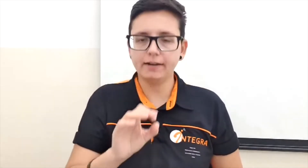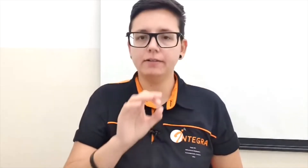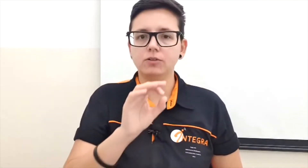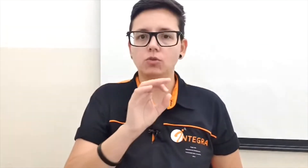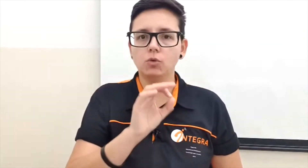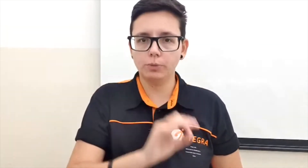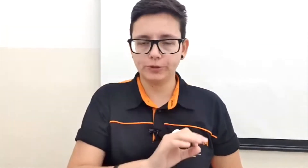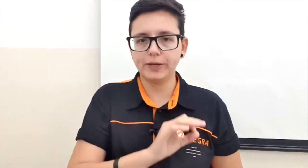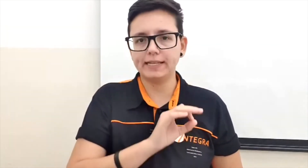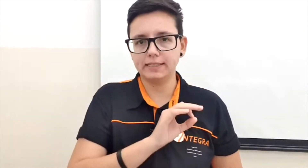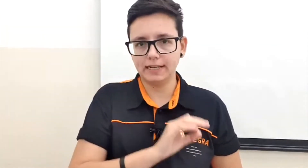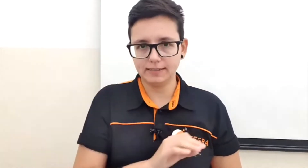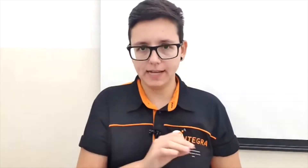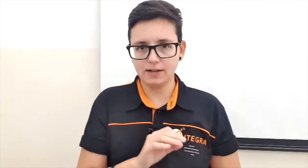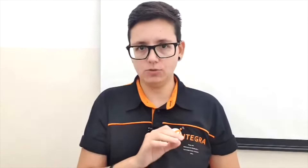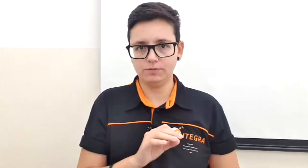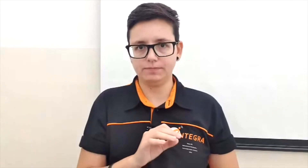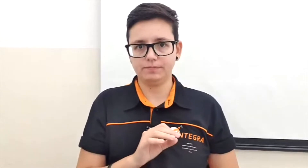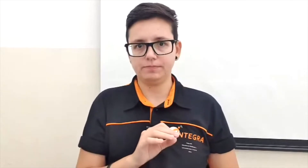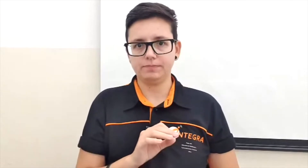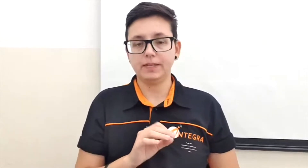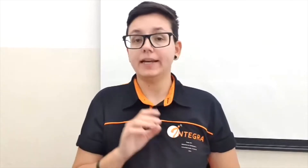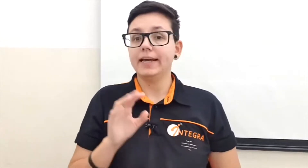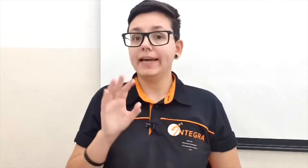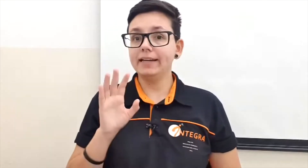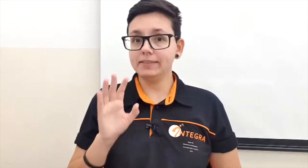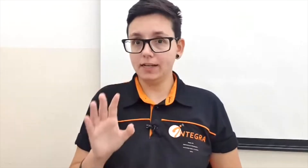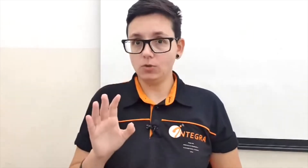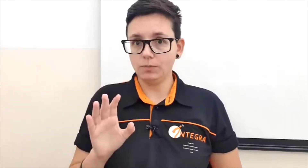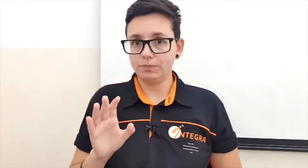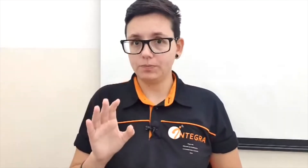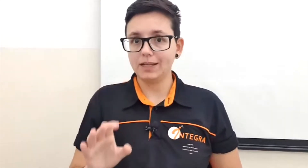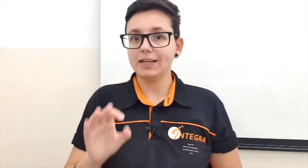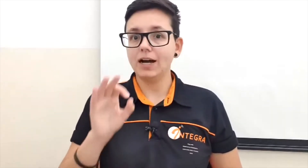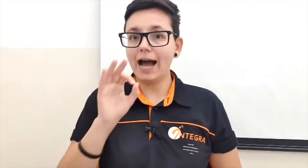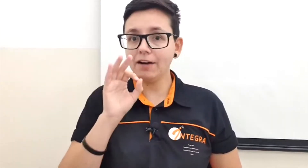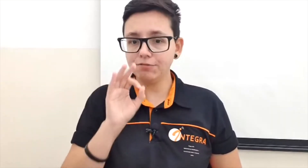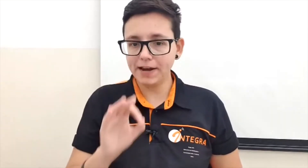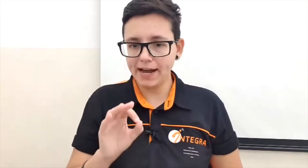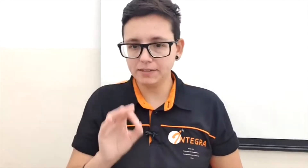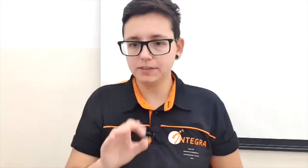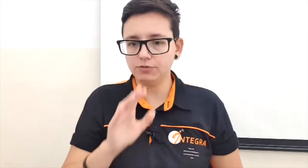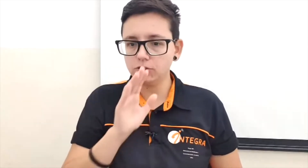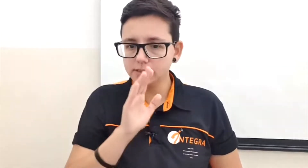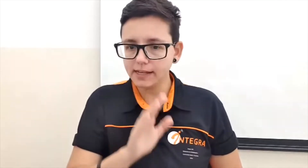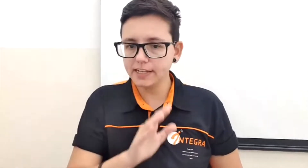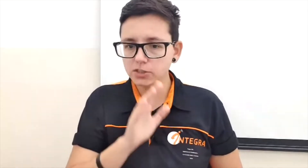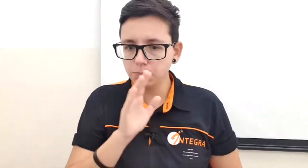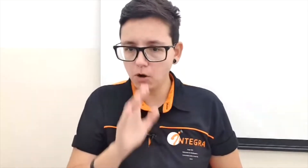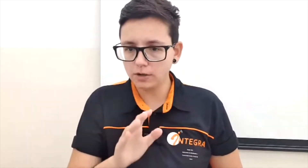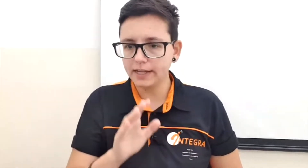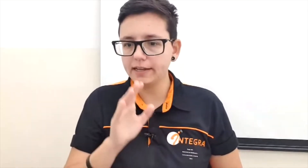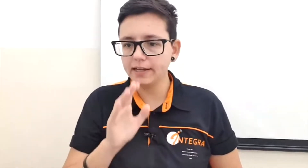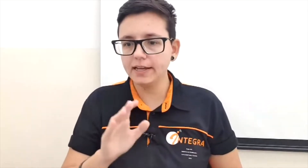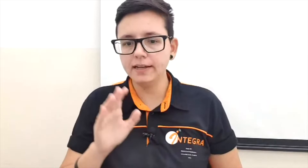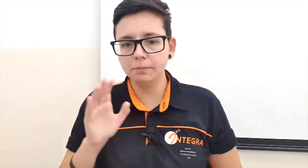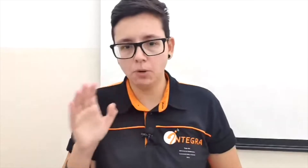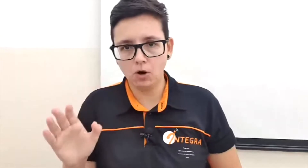praticar o português sinalizado? Então, a frase, vocês podem ir